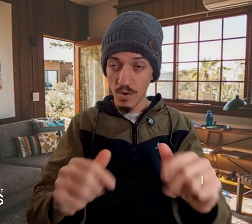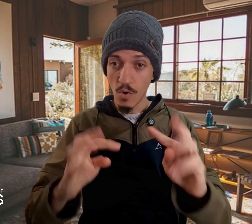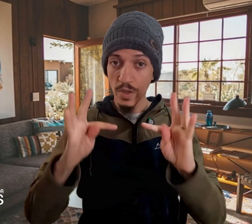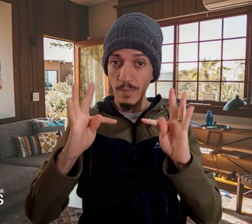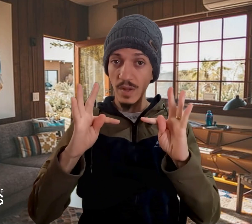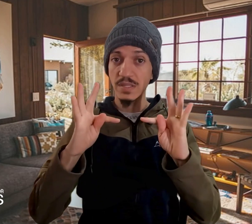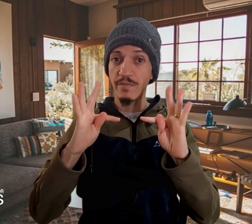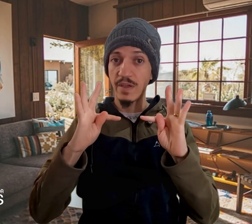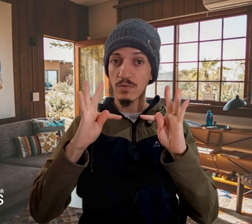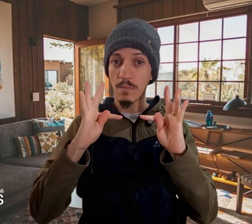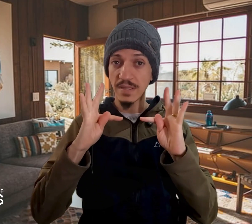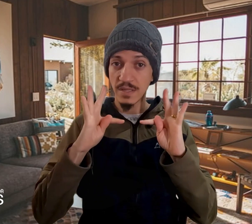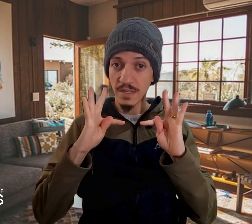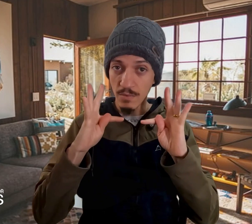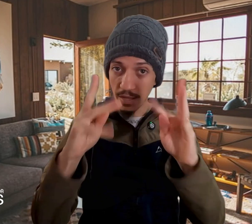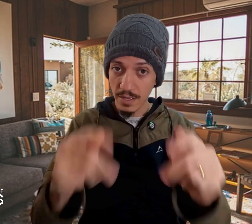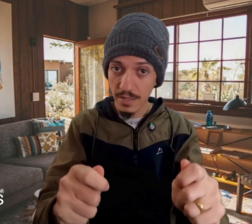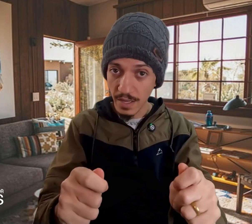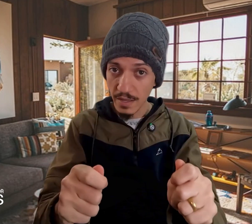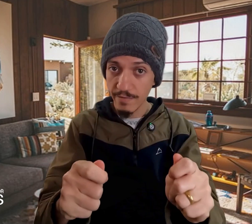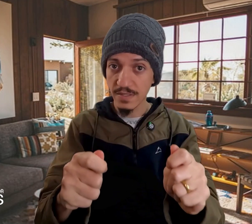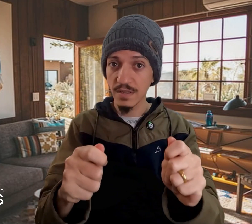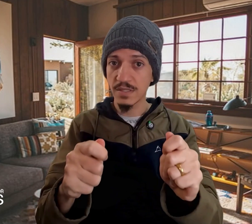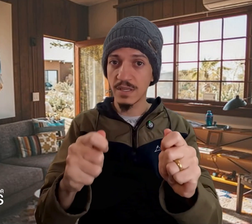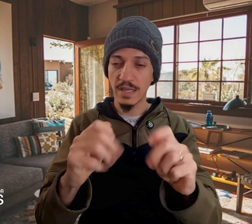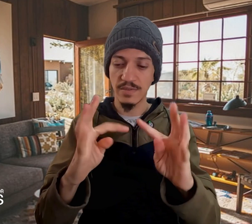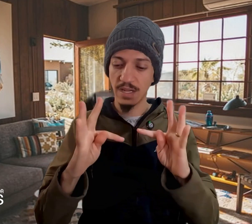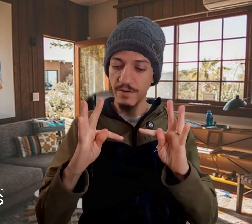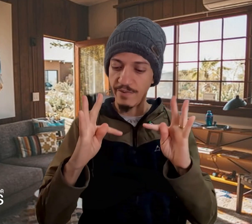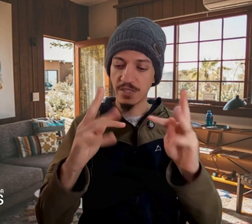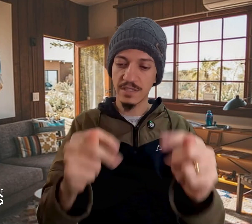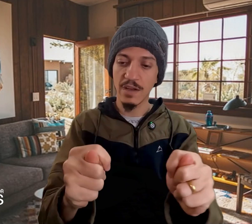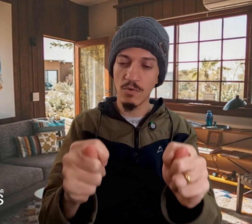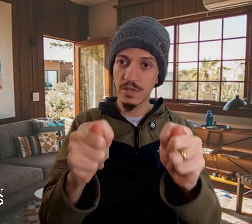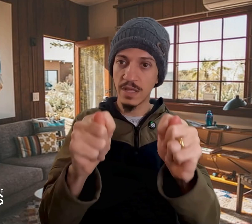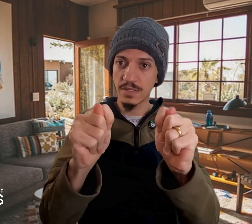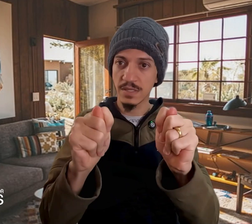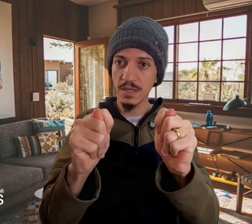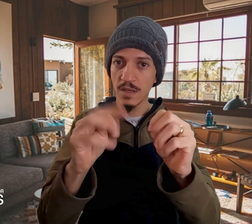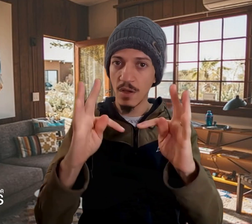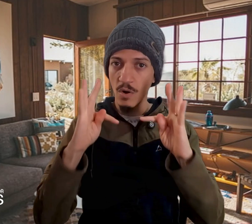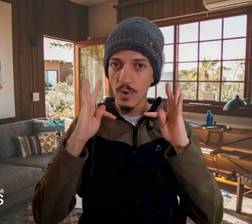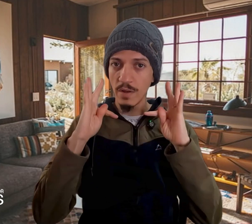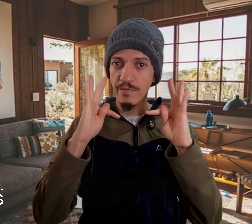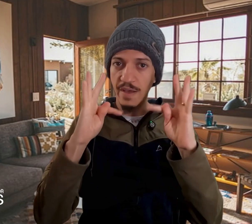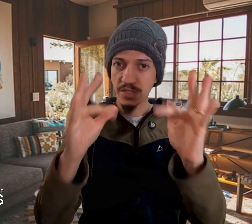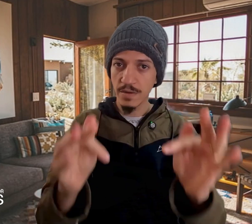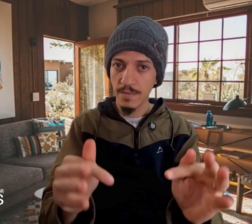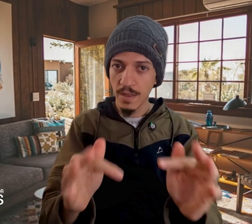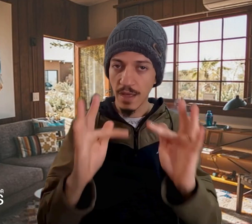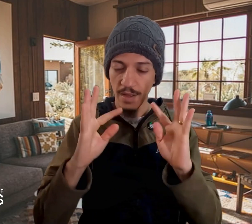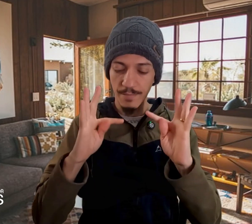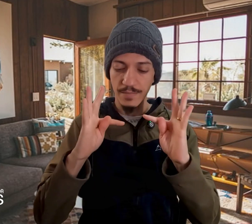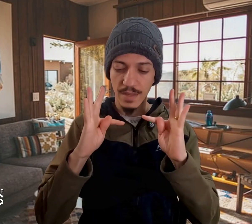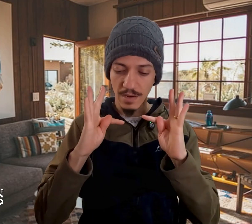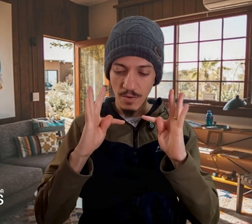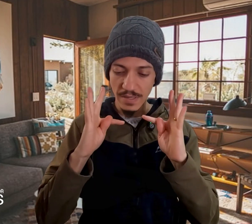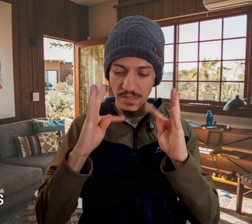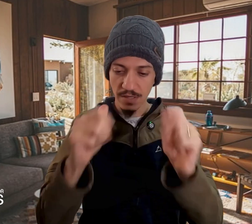que pode ser feito começando aqui com a letra T e fazendo assim, que às vezes ele fecha até com o T assim, ou ele fecha, começa assim e